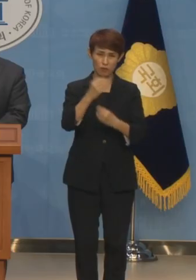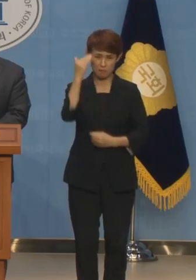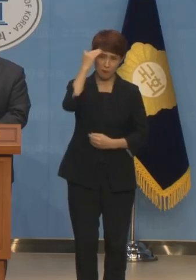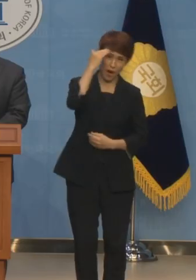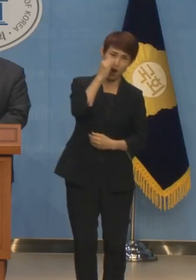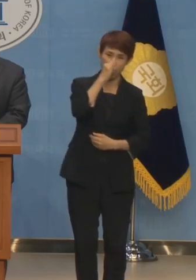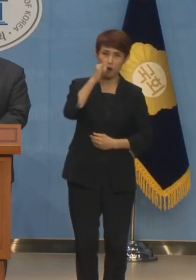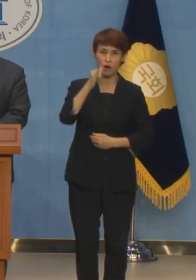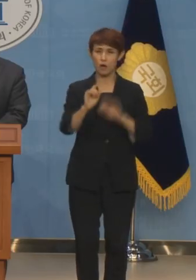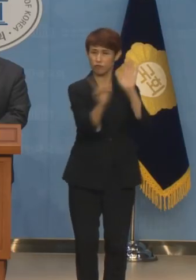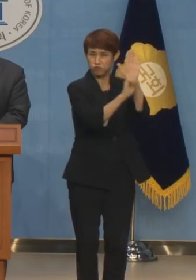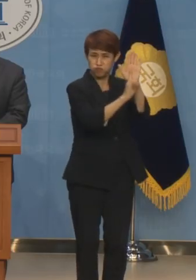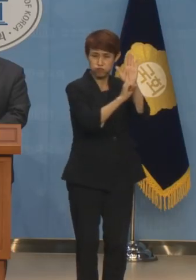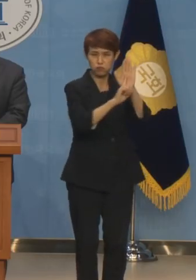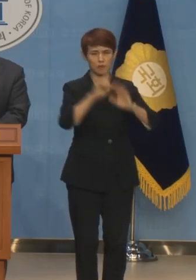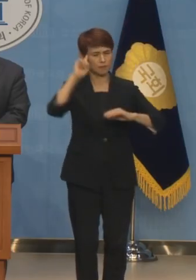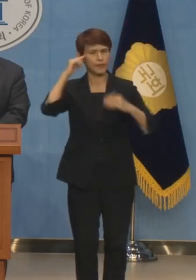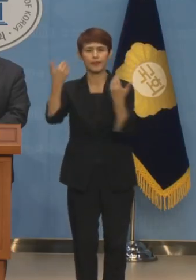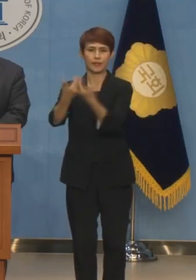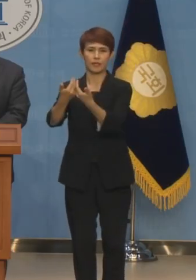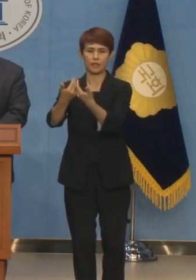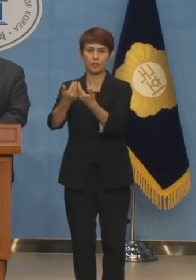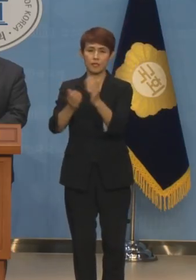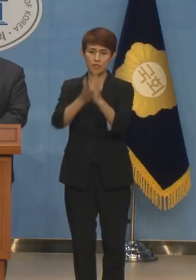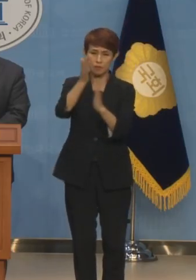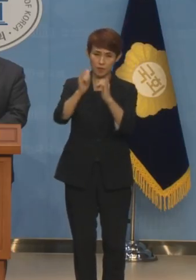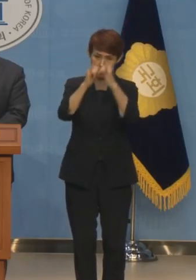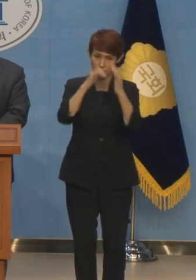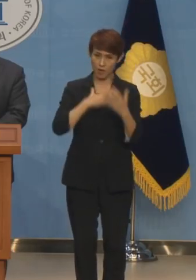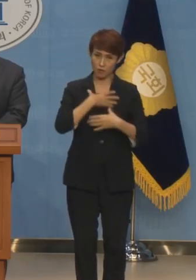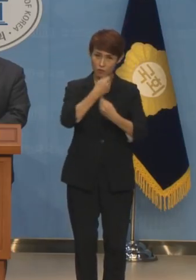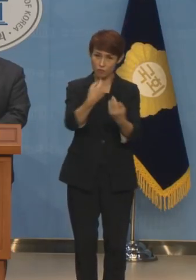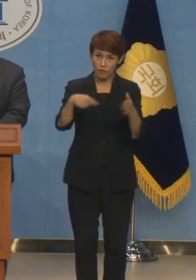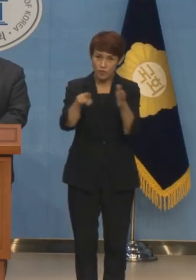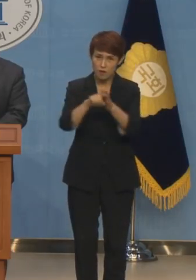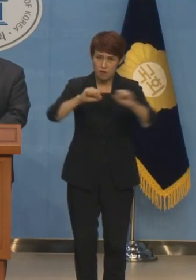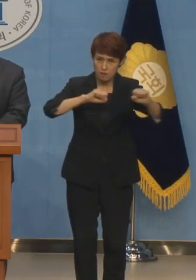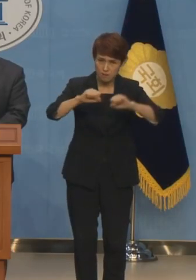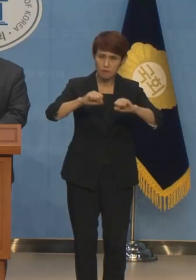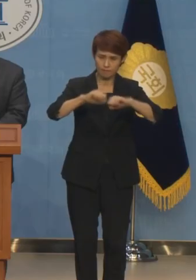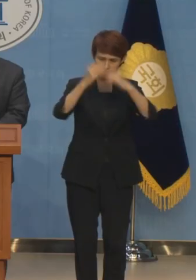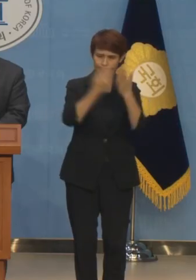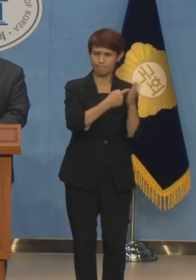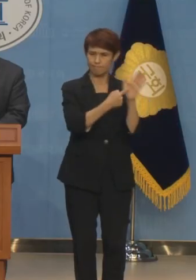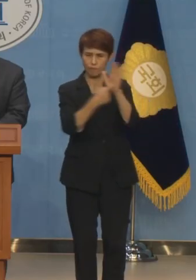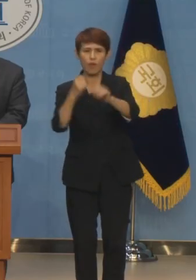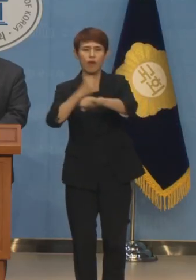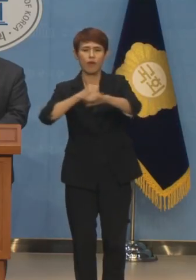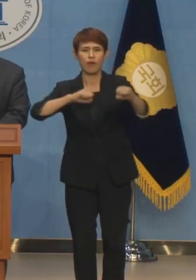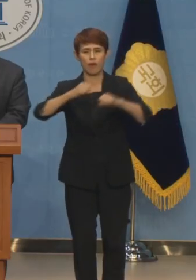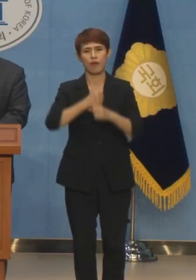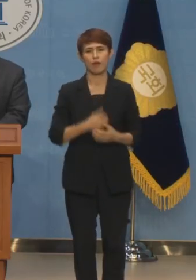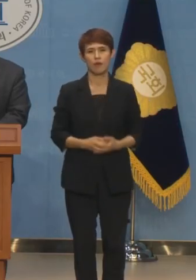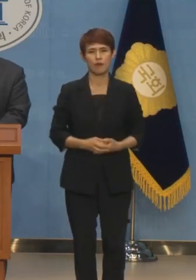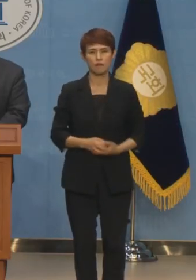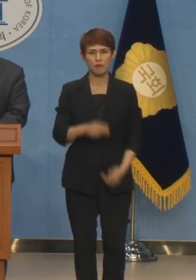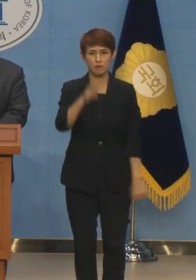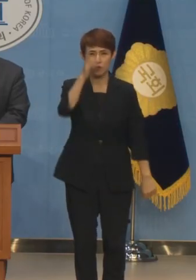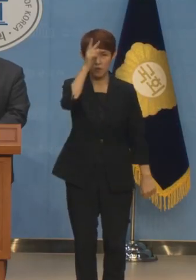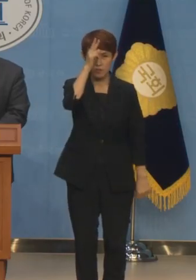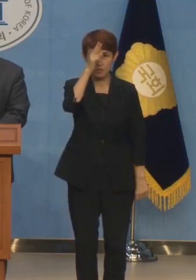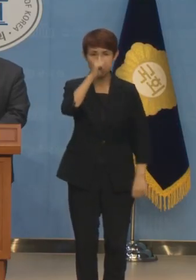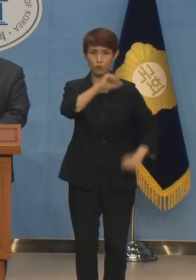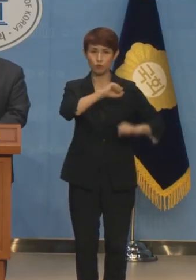일체의 행위에 결연히 반대하며 시민의 안전을 위해 할 수 있는 모든 일을 해나갈 것입니다. 경찰,